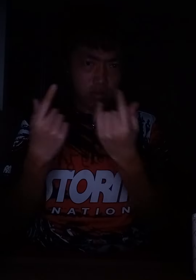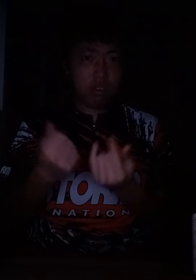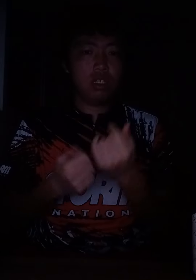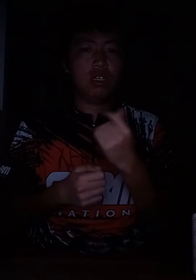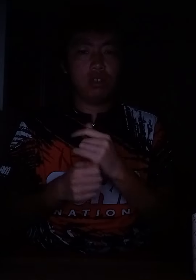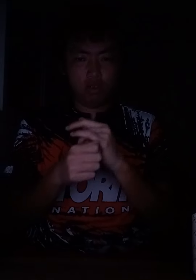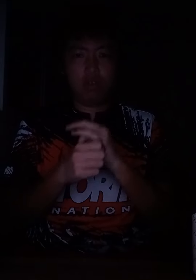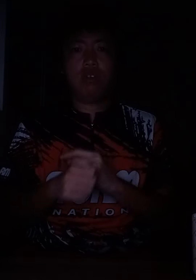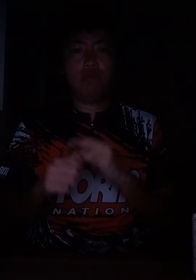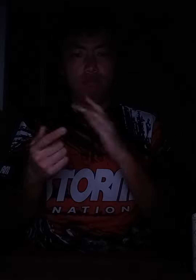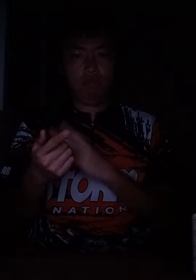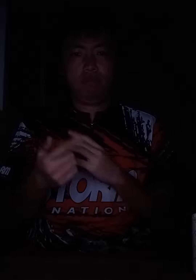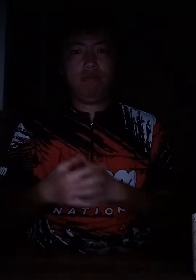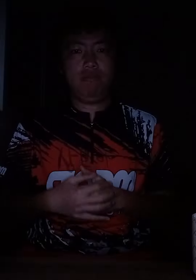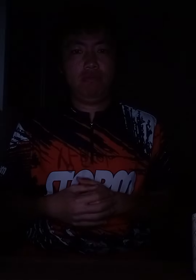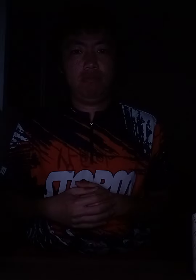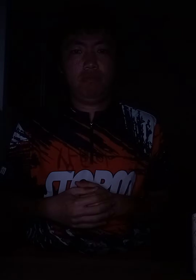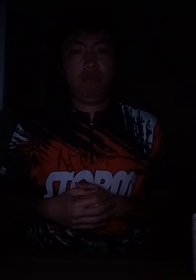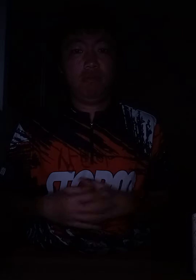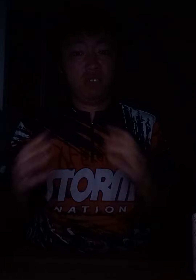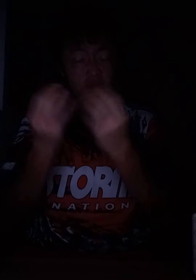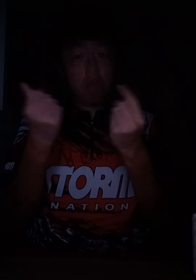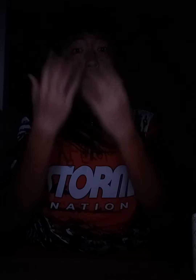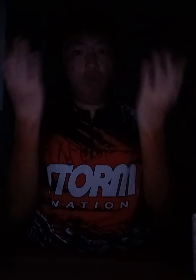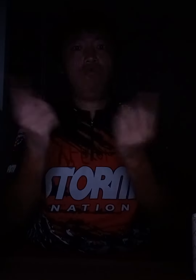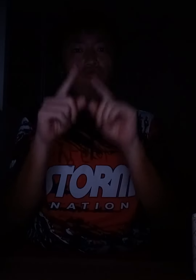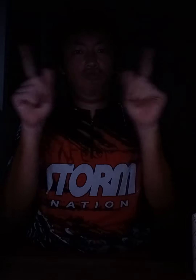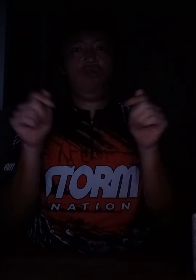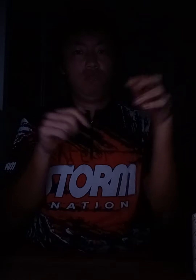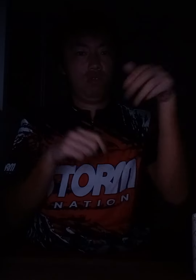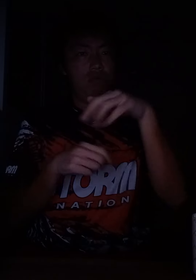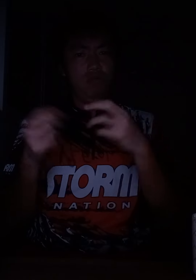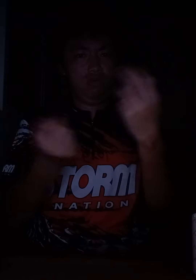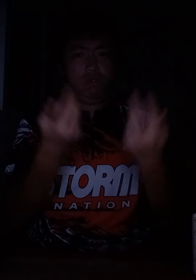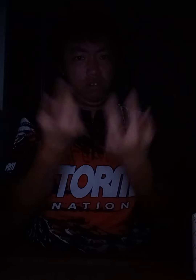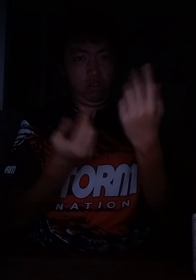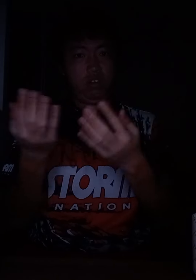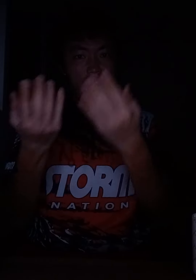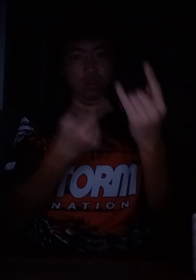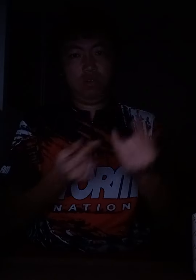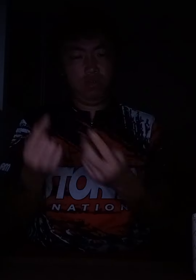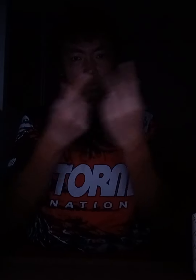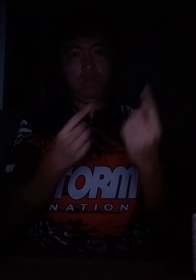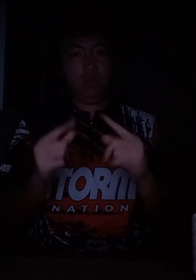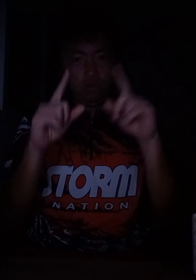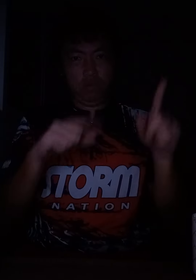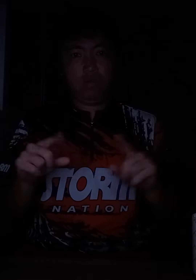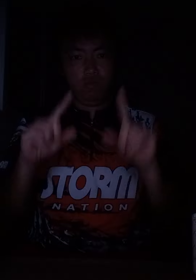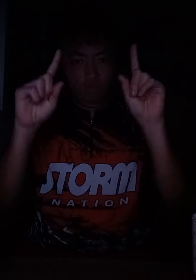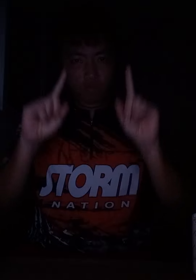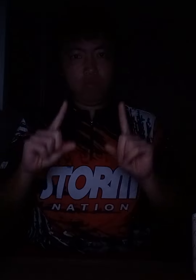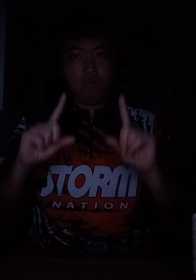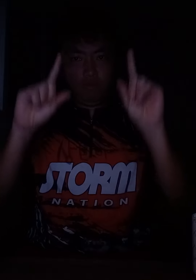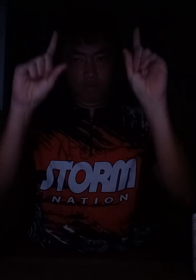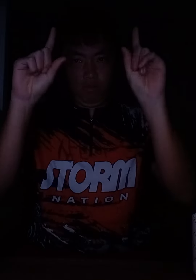등을 조사할 계획입니다. 창문이 뻥 뚫린 건물 안에서 불길이 타오르고 검은 연기가 하늘로 솟구칩니다. 오늘